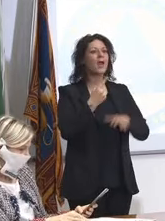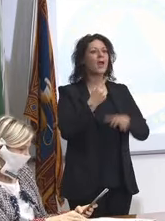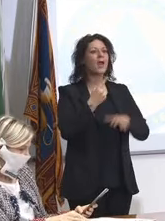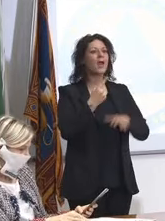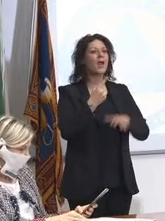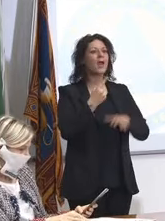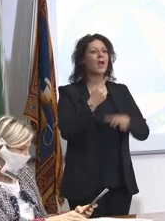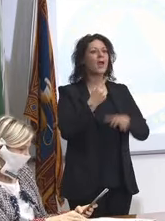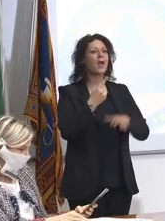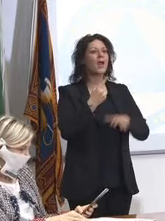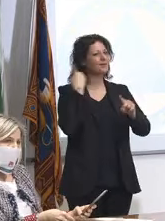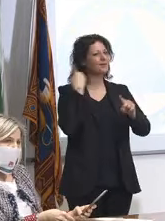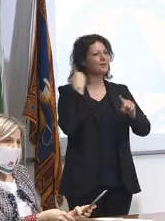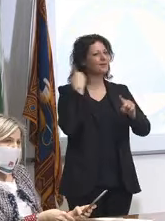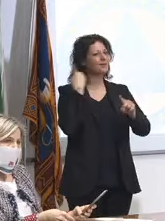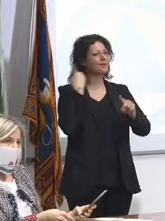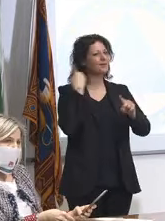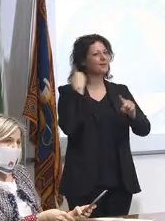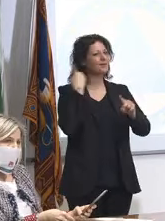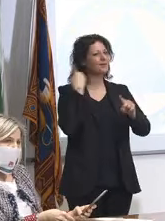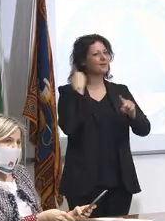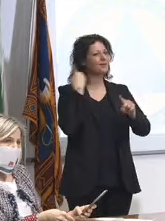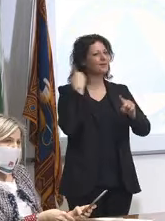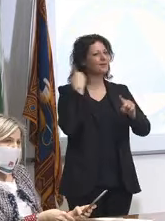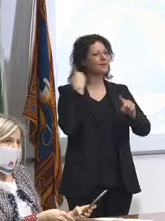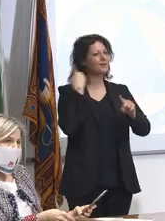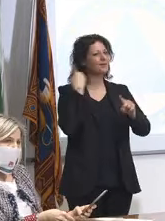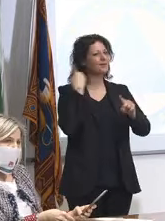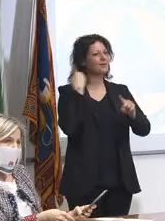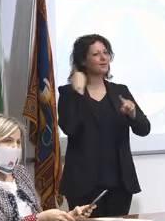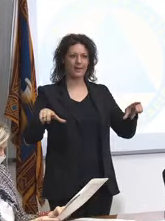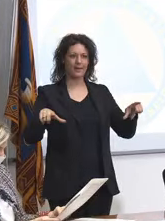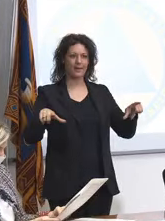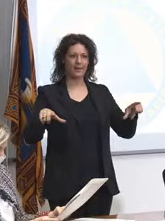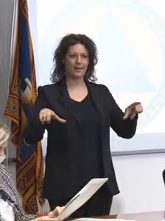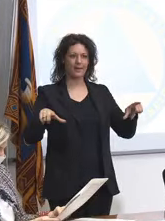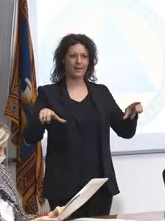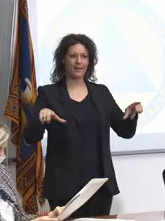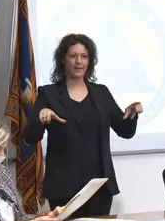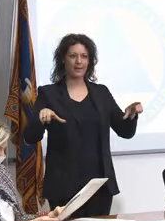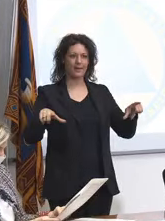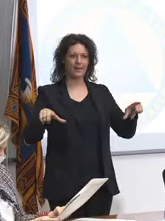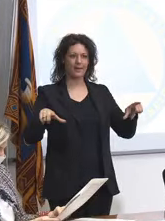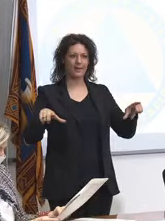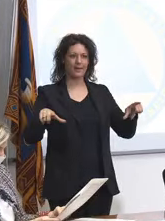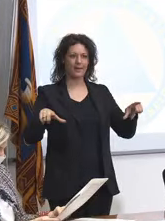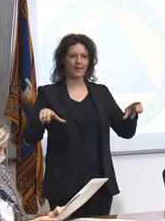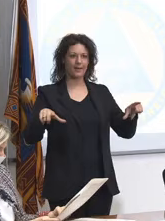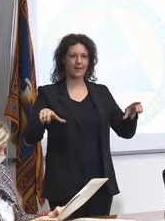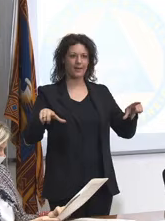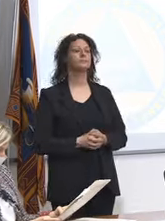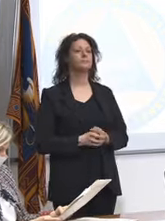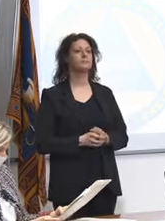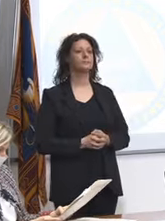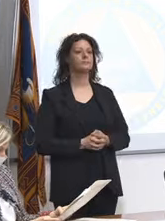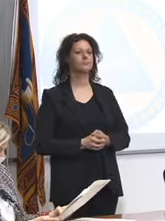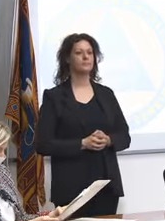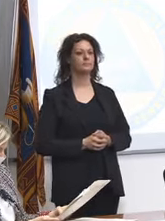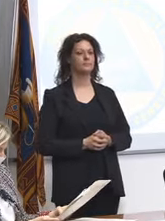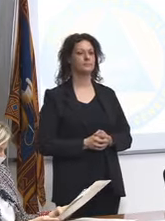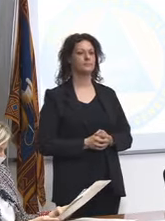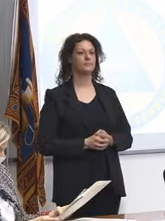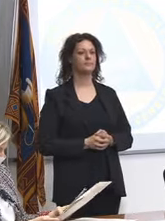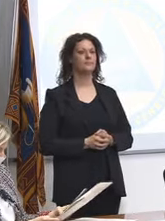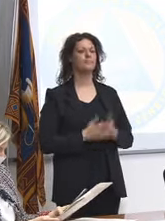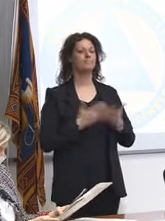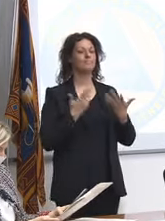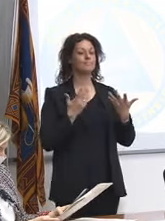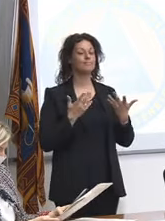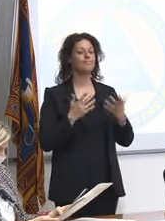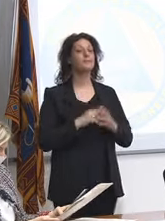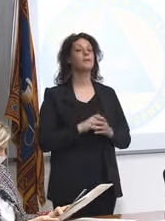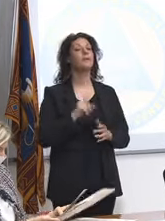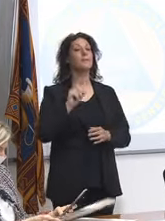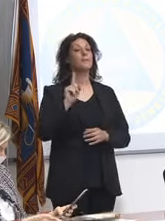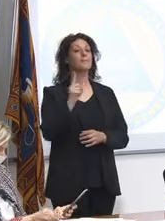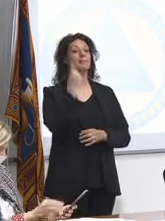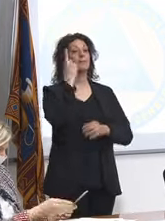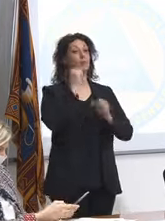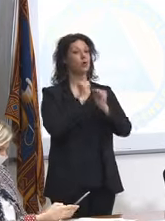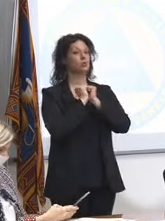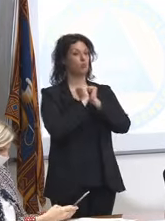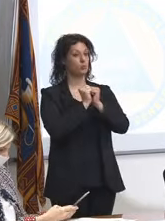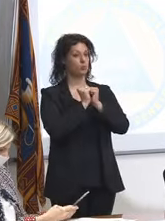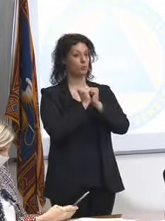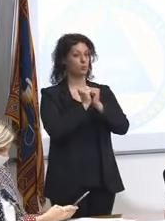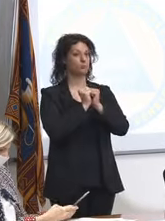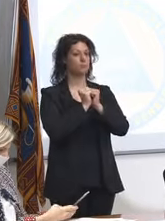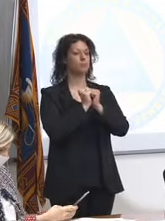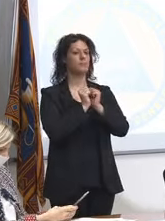Bene. Dal 1 giugno, quindi lasciamo perdere lunedì prossimo, dal 1 giugno, voi avete visto che sembra